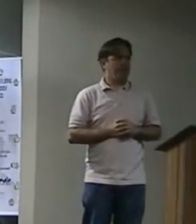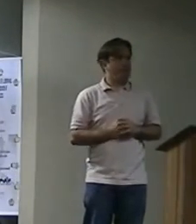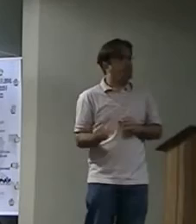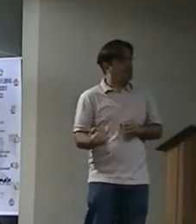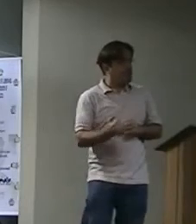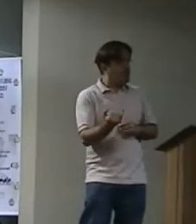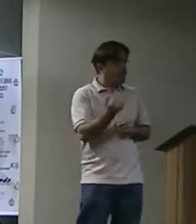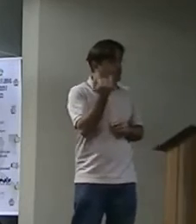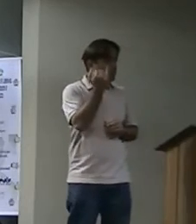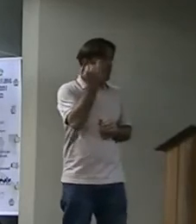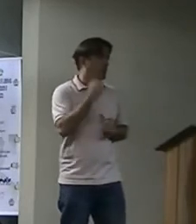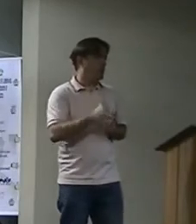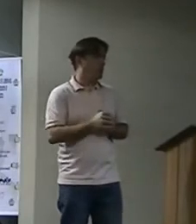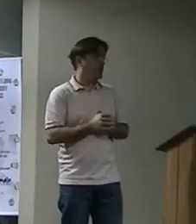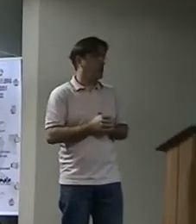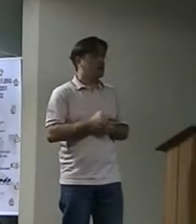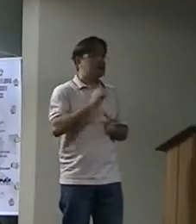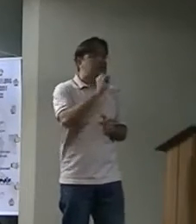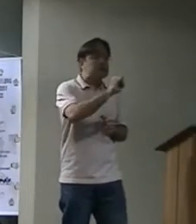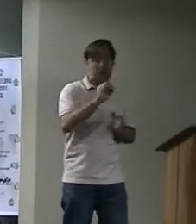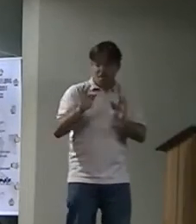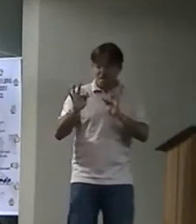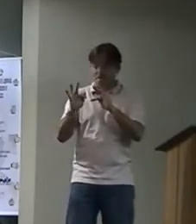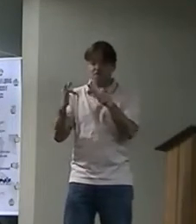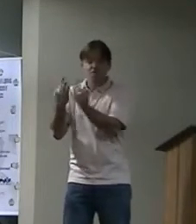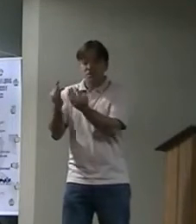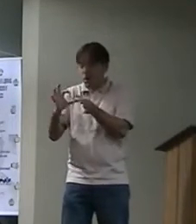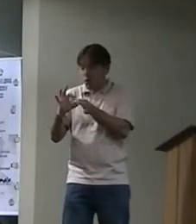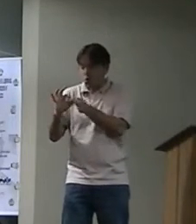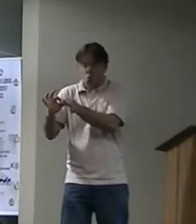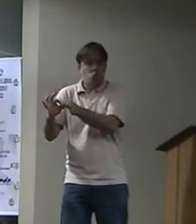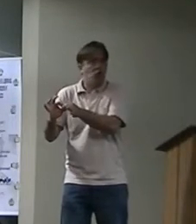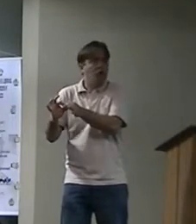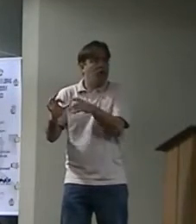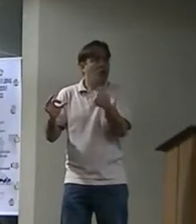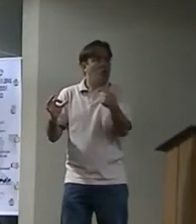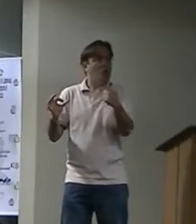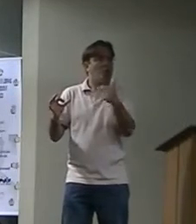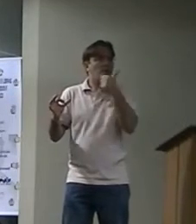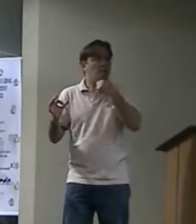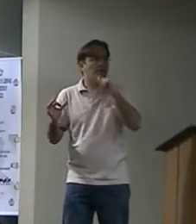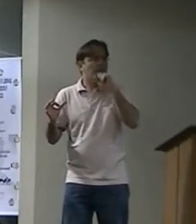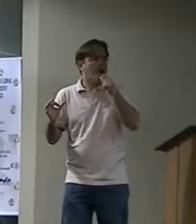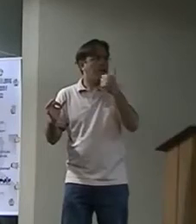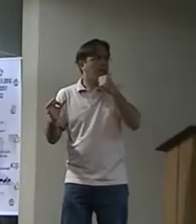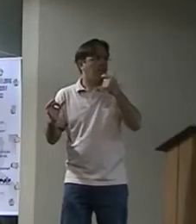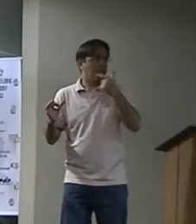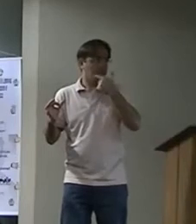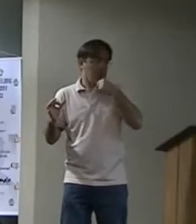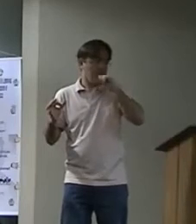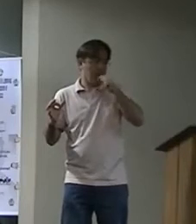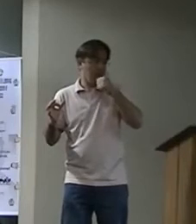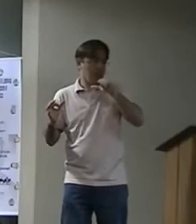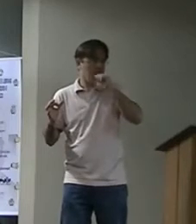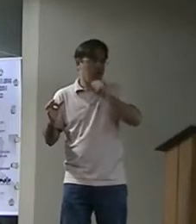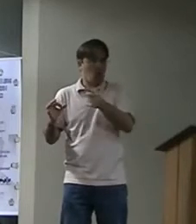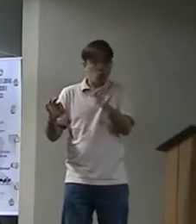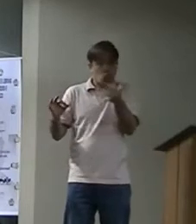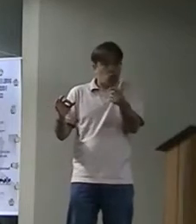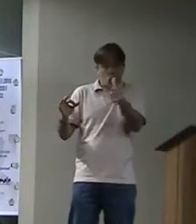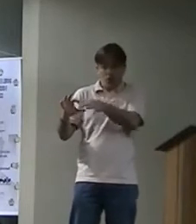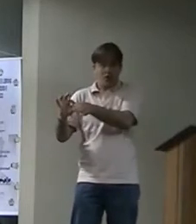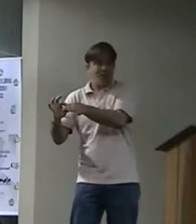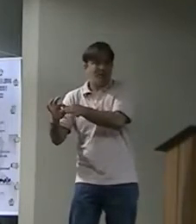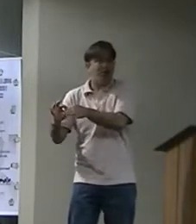se a família não for presente, não criar esse vínculo com o sujeito, e aqui eu ainda estou falando do sujeito